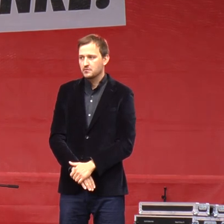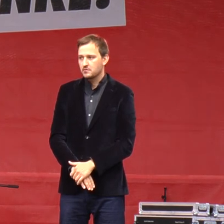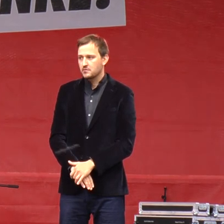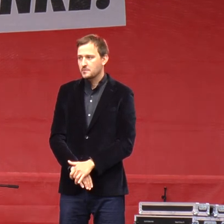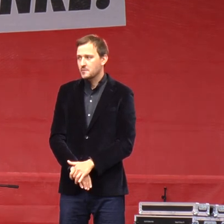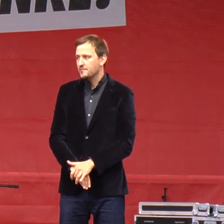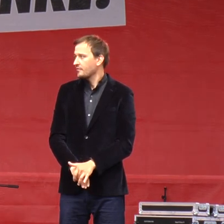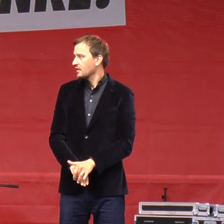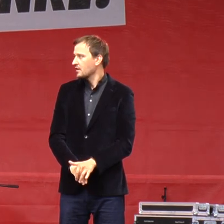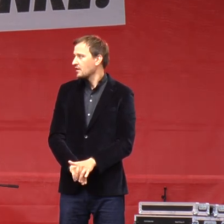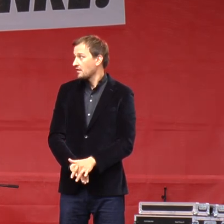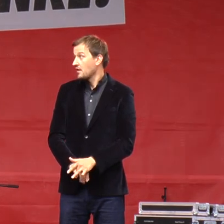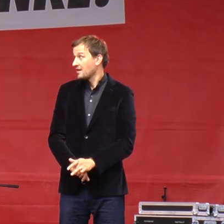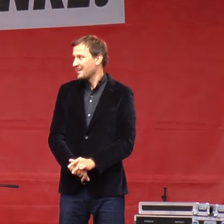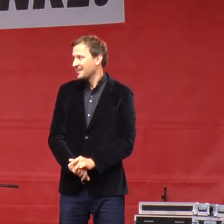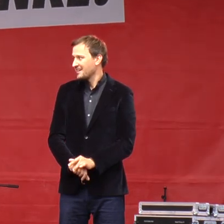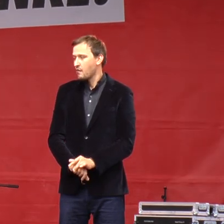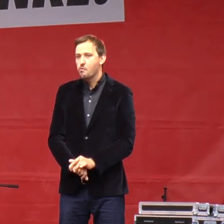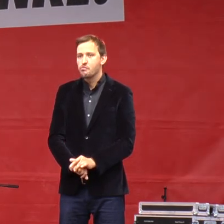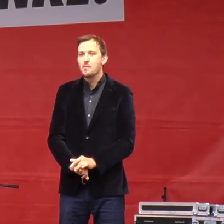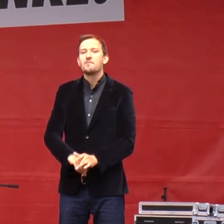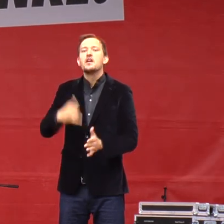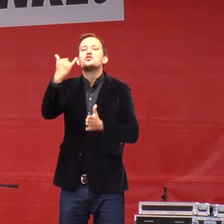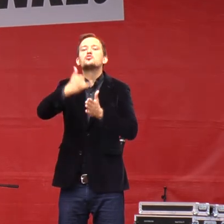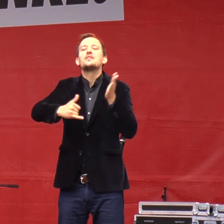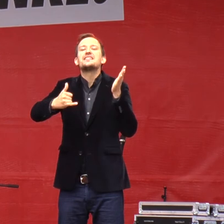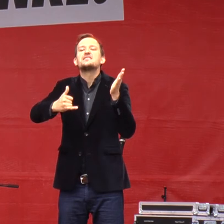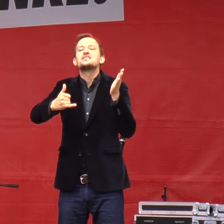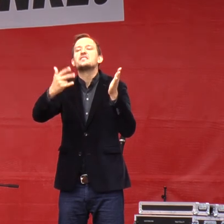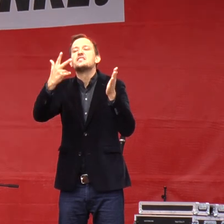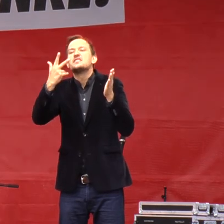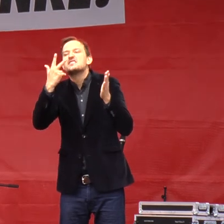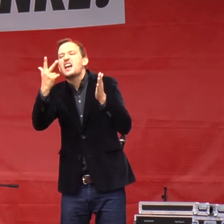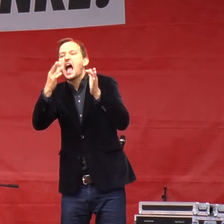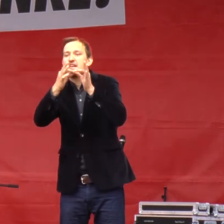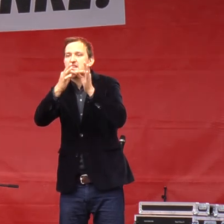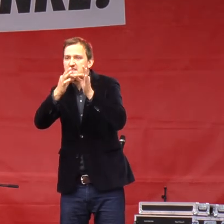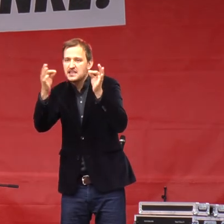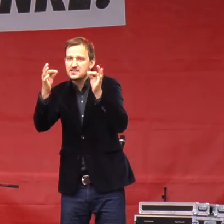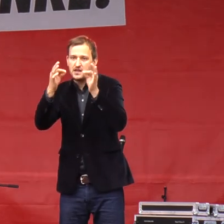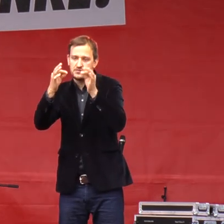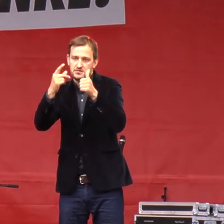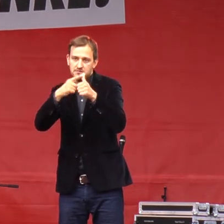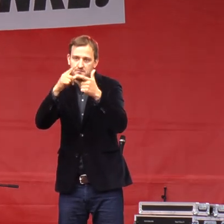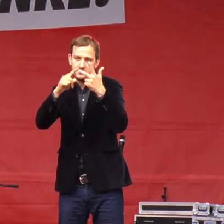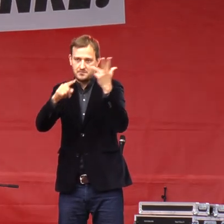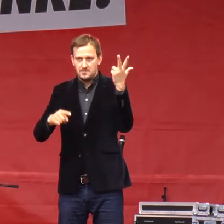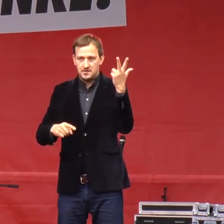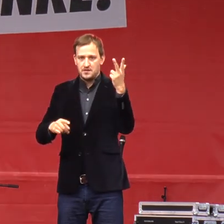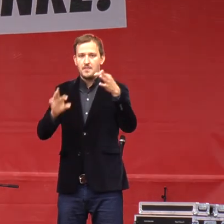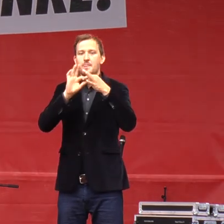Lasst mich noch zum Schluss drei Sätze, muss schon wieder zum Ende kommen, sagen zu dieser